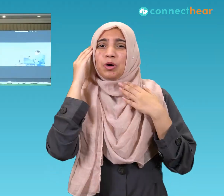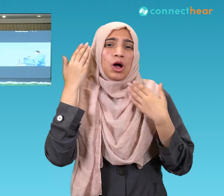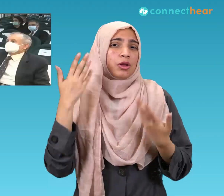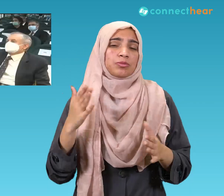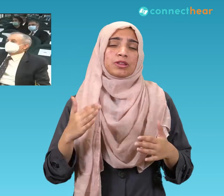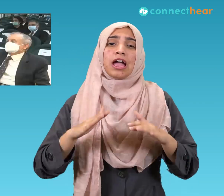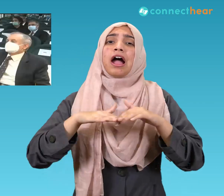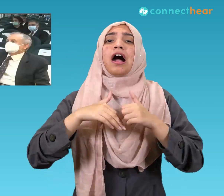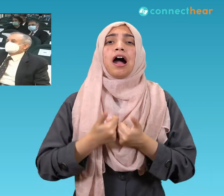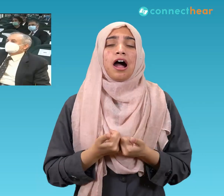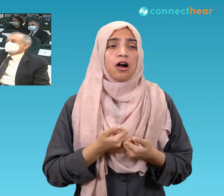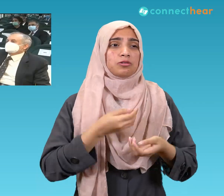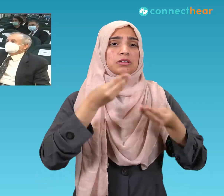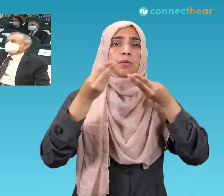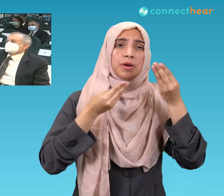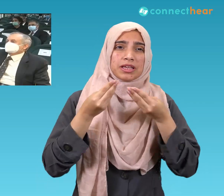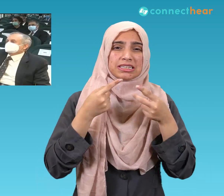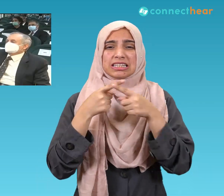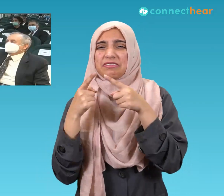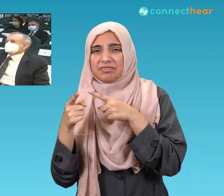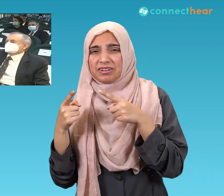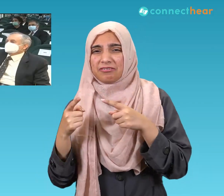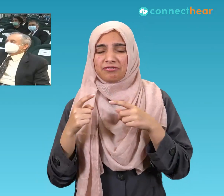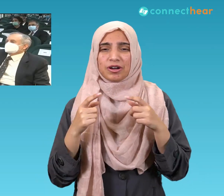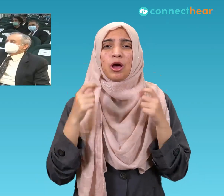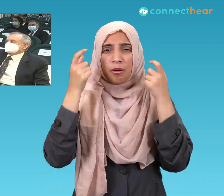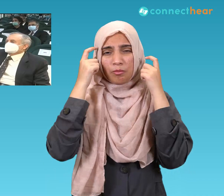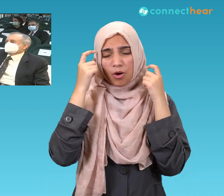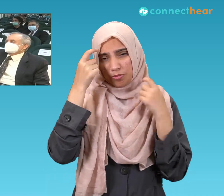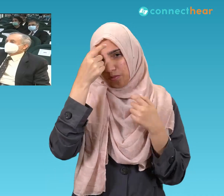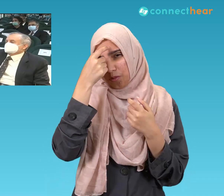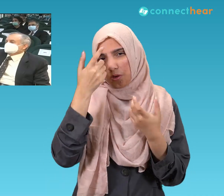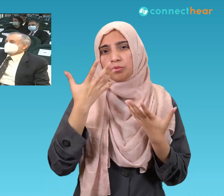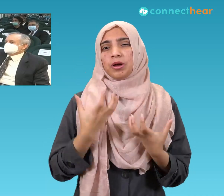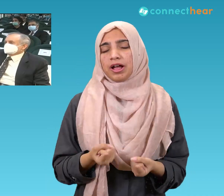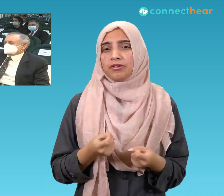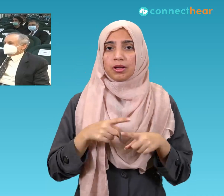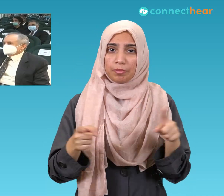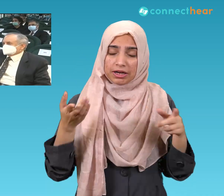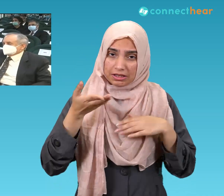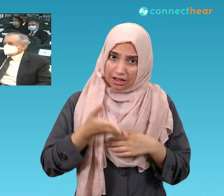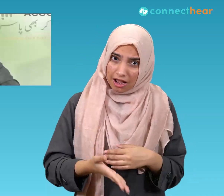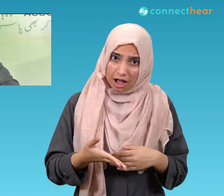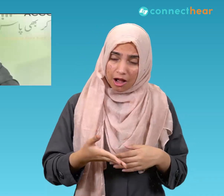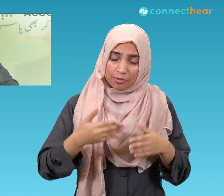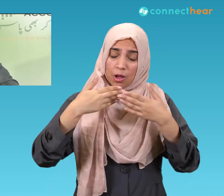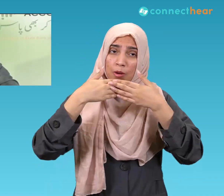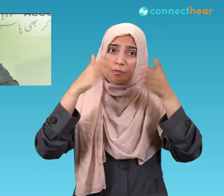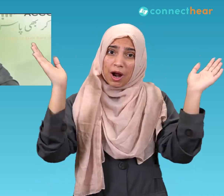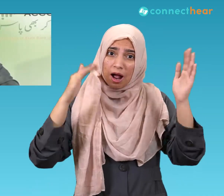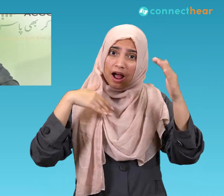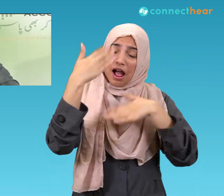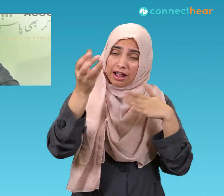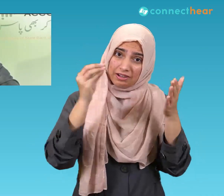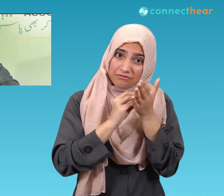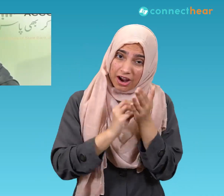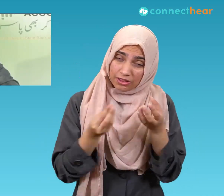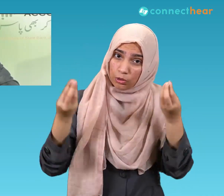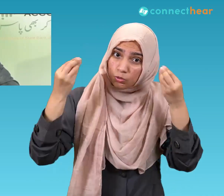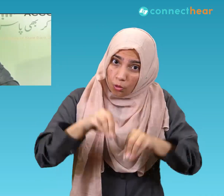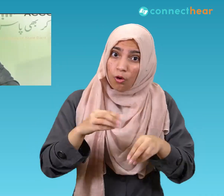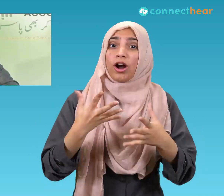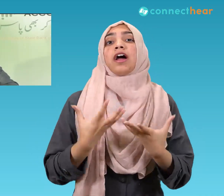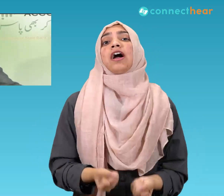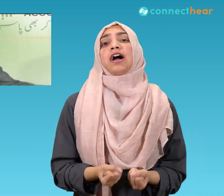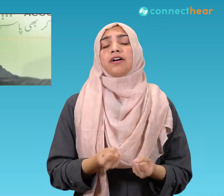کیا یہ لیکن ابھی اس میں بہت بڑا پوٹینشل باقی ہے. اور رضا